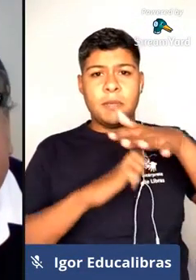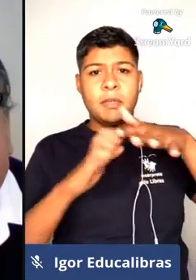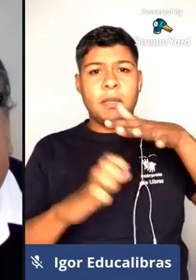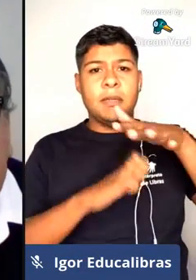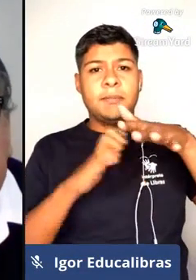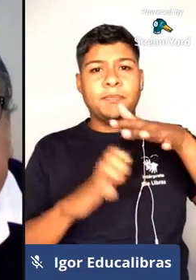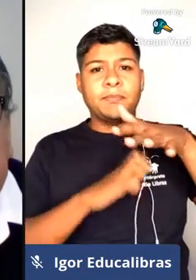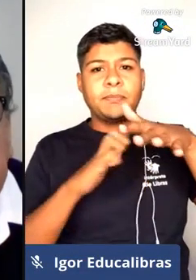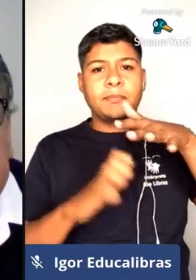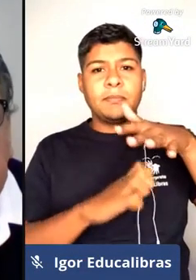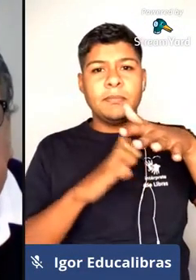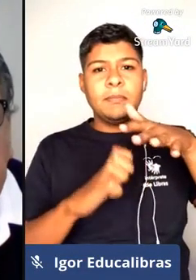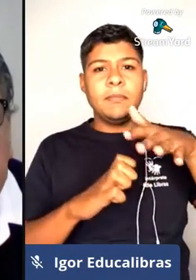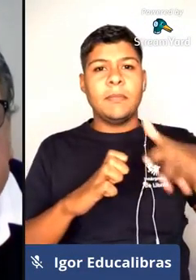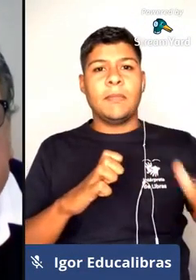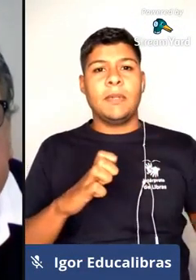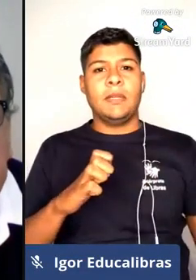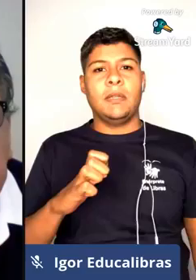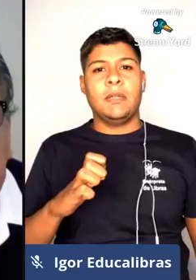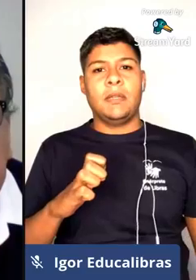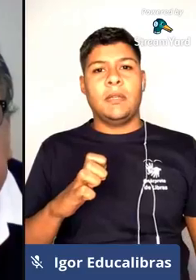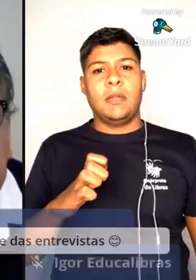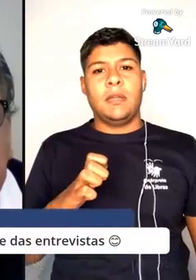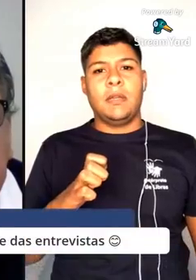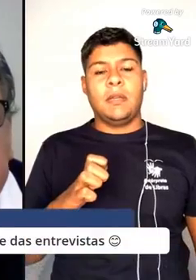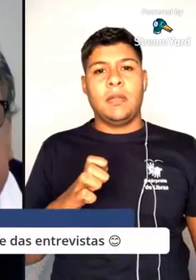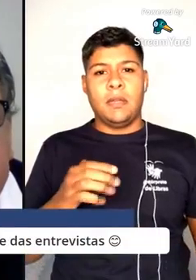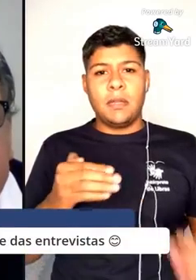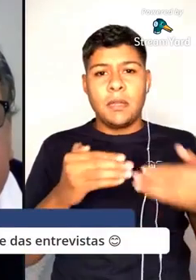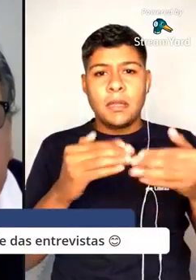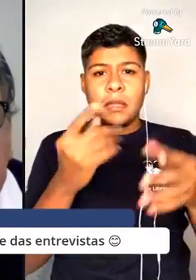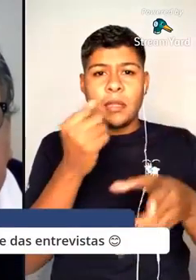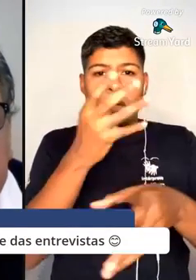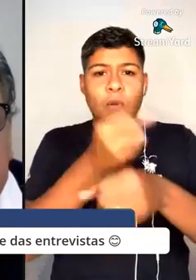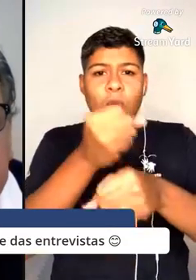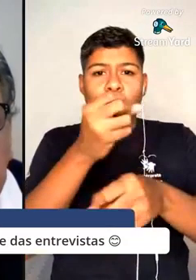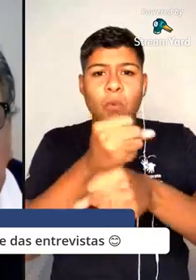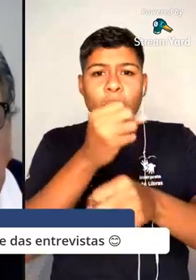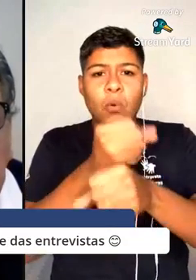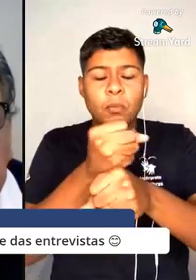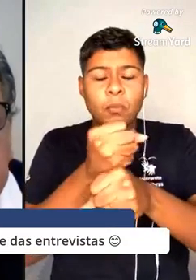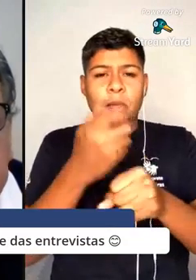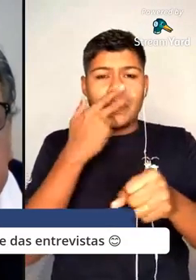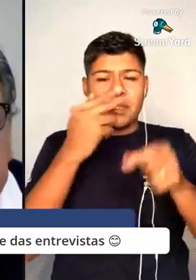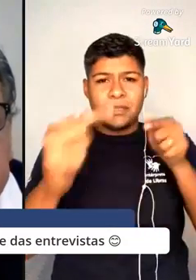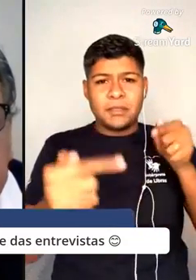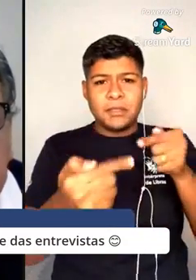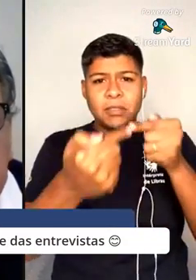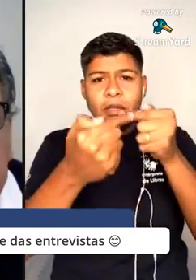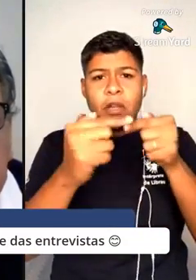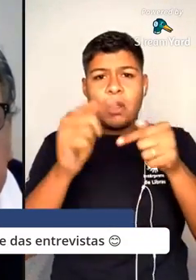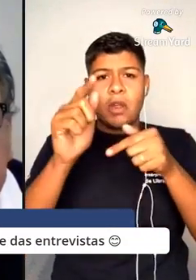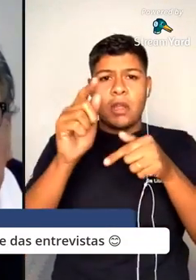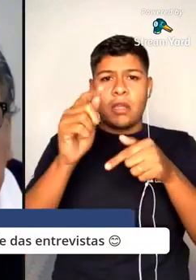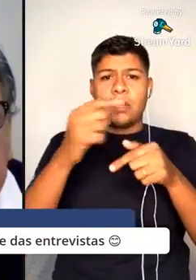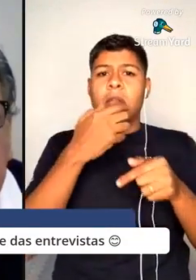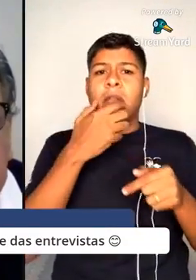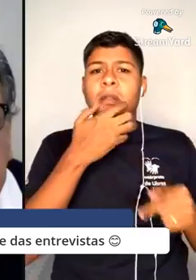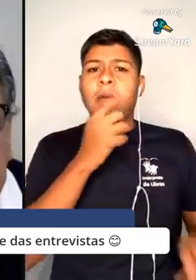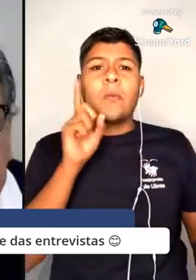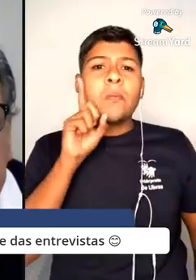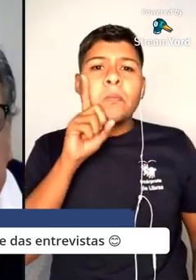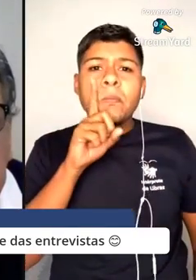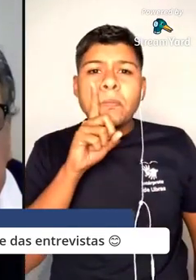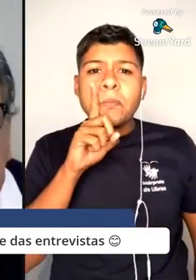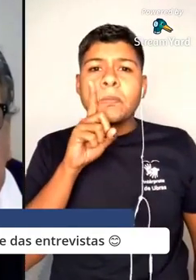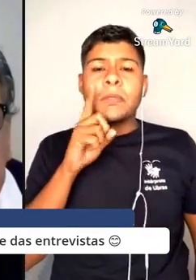época da abertura econômica, né? Então fazia uma ponte aérea lá com Londres, com Estados Unidos. Eu digo ponte aérea